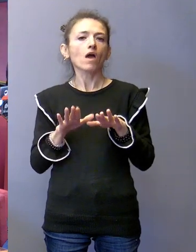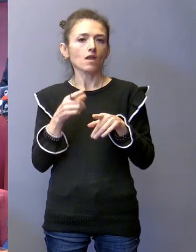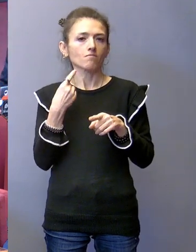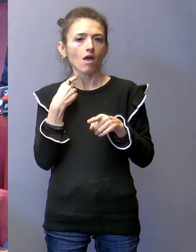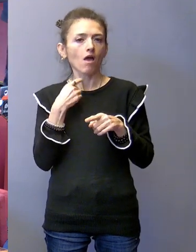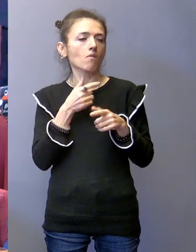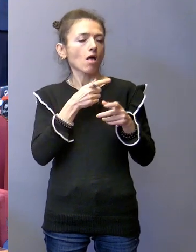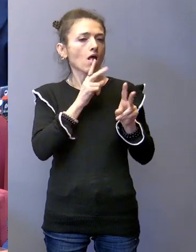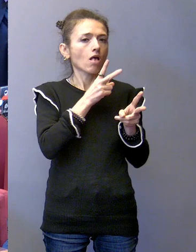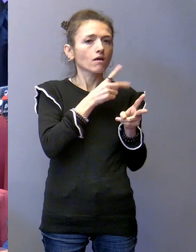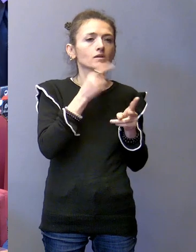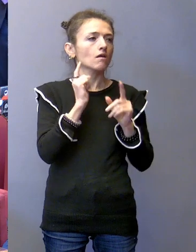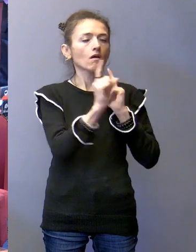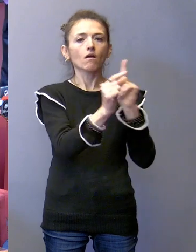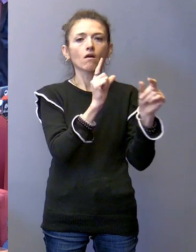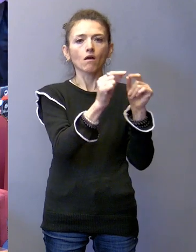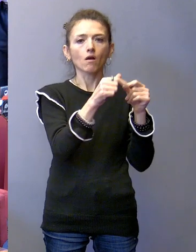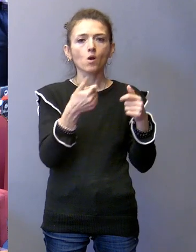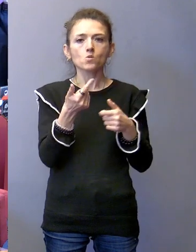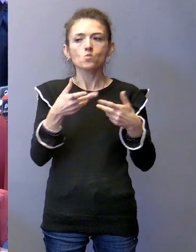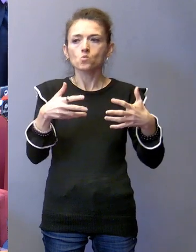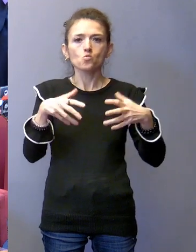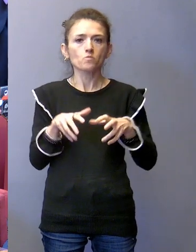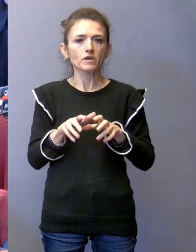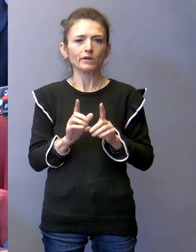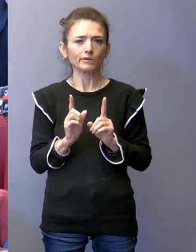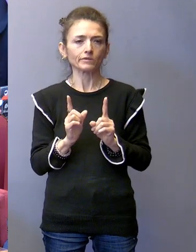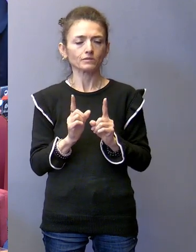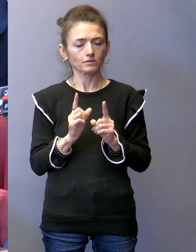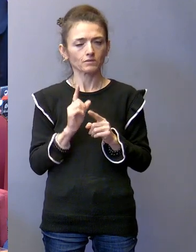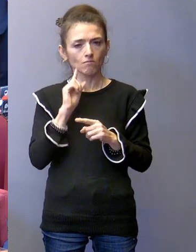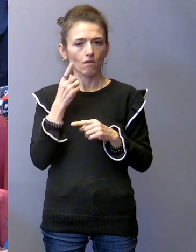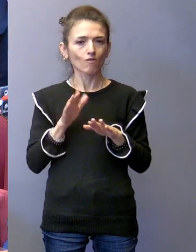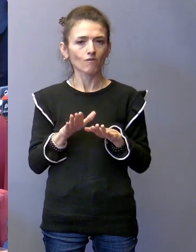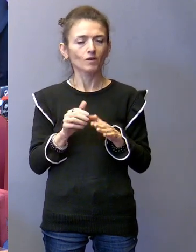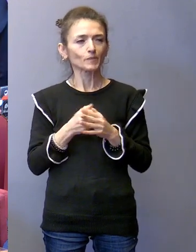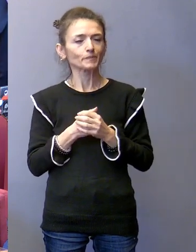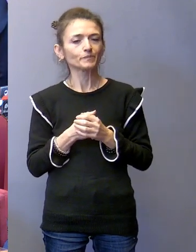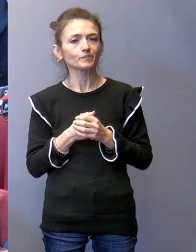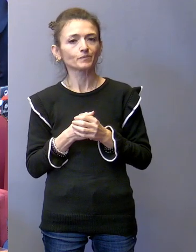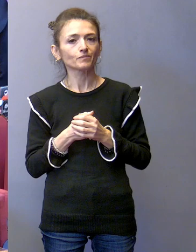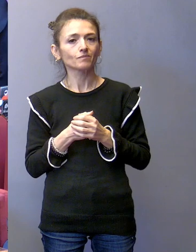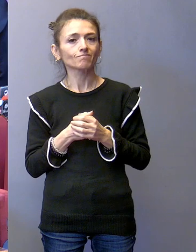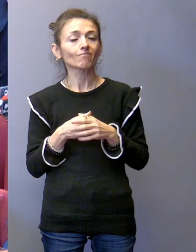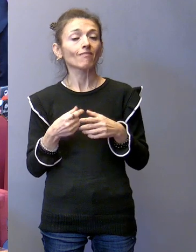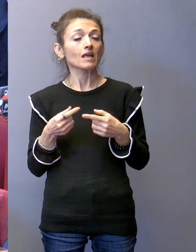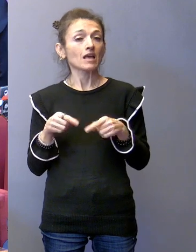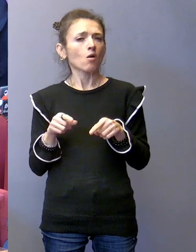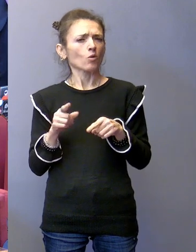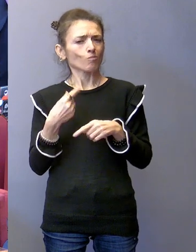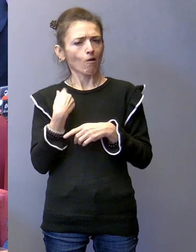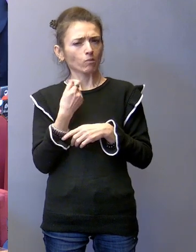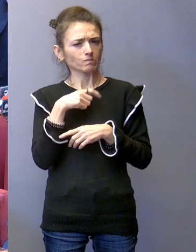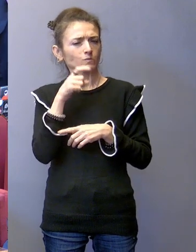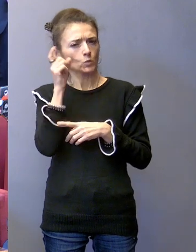vabbè Allora il l'impianto Allora quindi questo non posso è